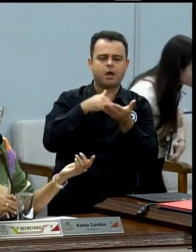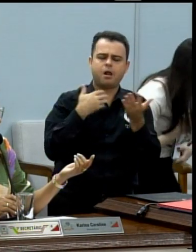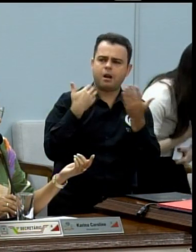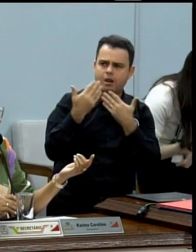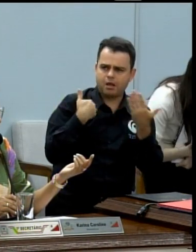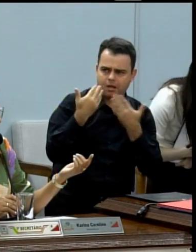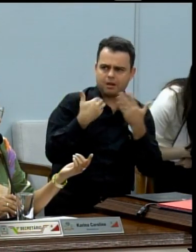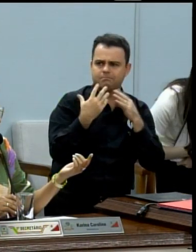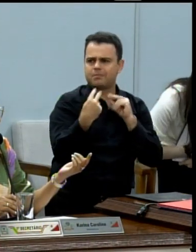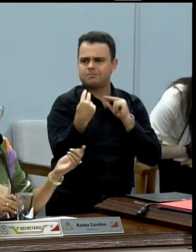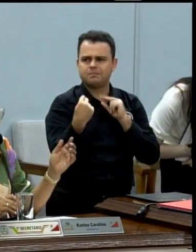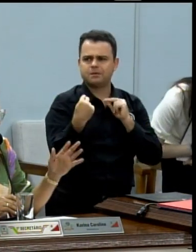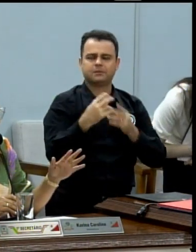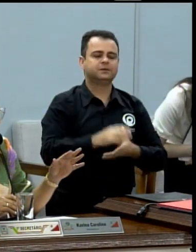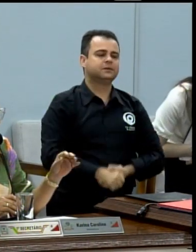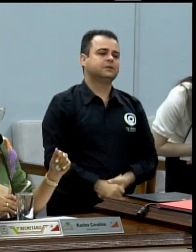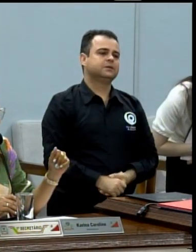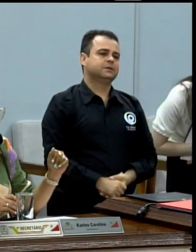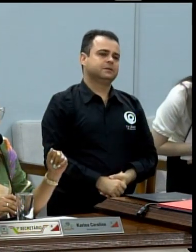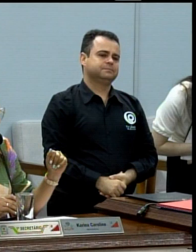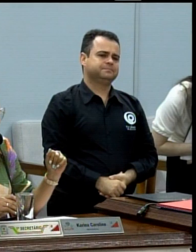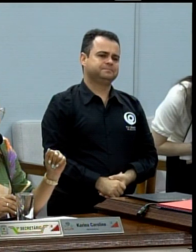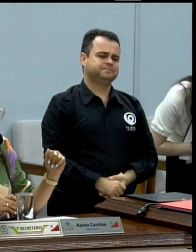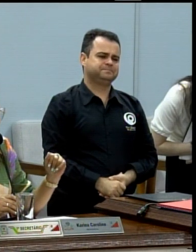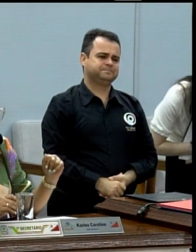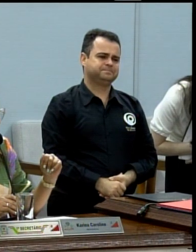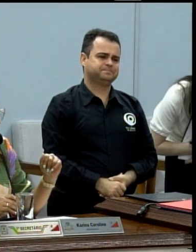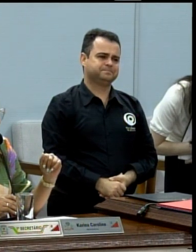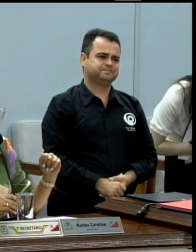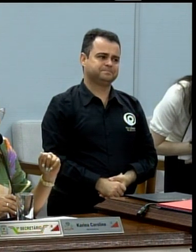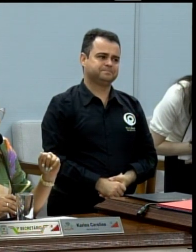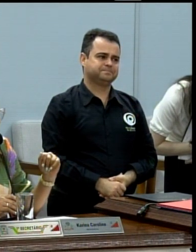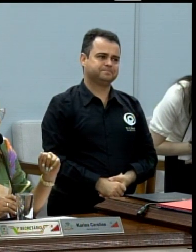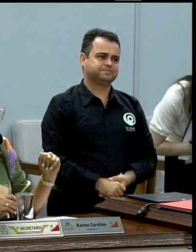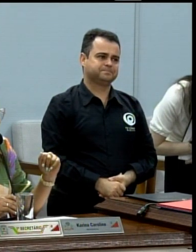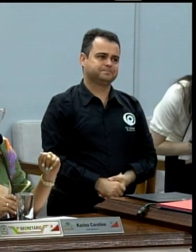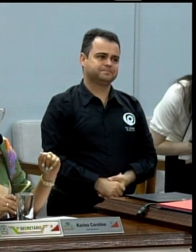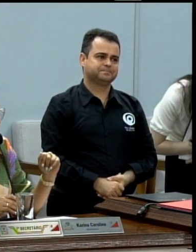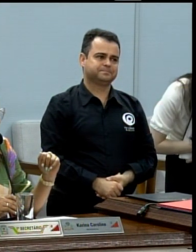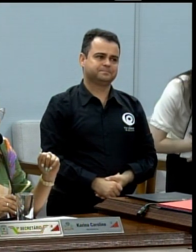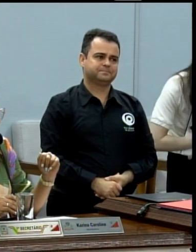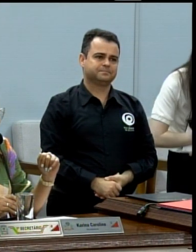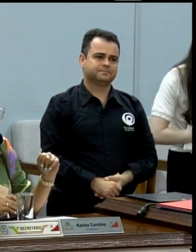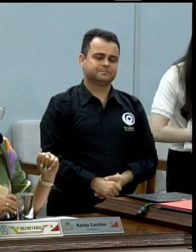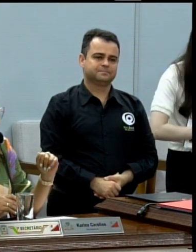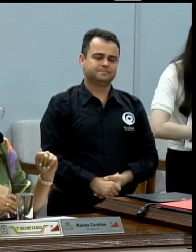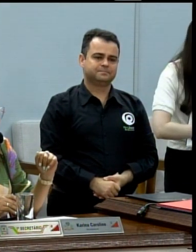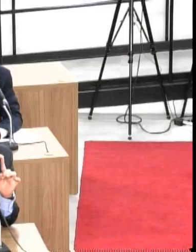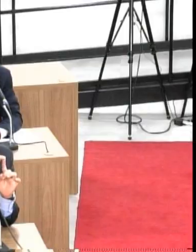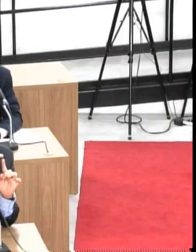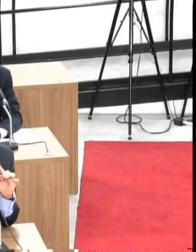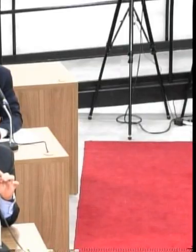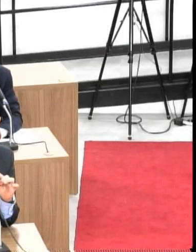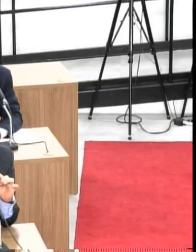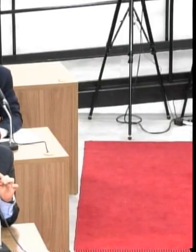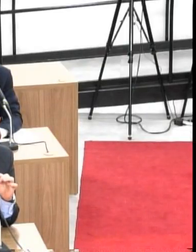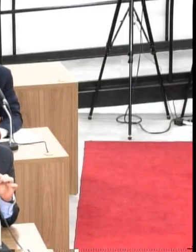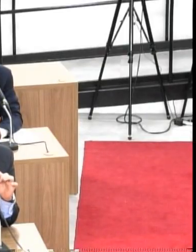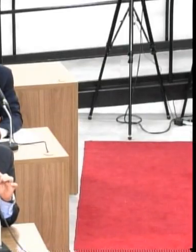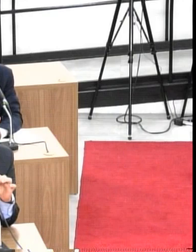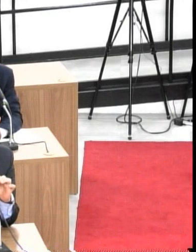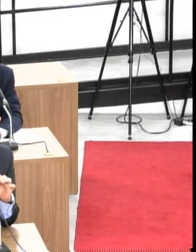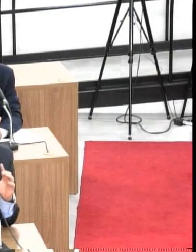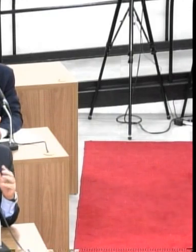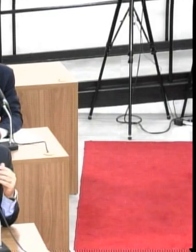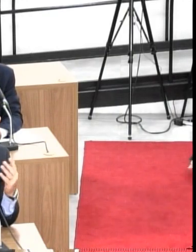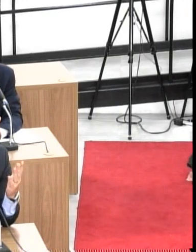Vereadora, eu não estou conseguindo entender a colocação de Vossa Excelência. Vamos lá. Quem não tem condição de levar a criança da casa até o ponto onde o